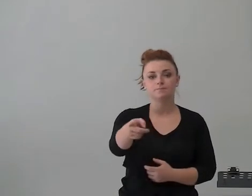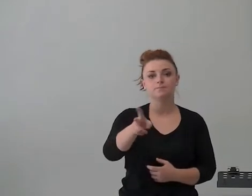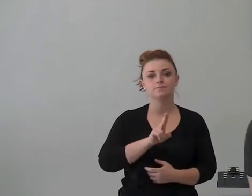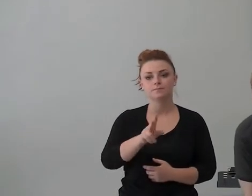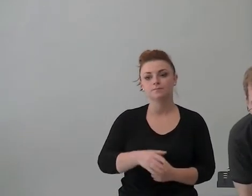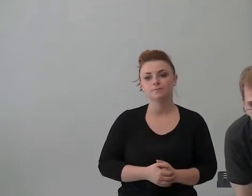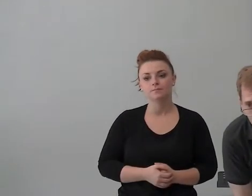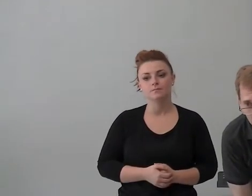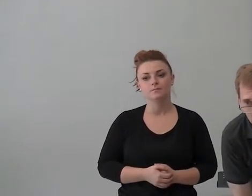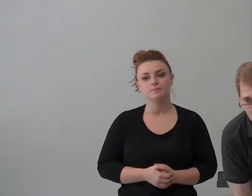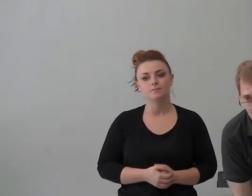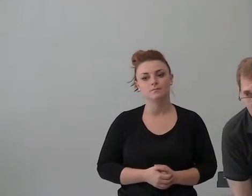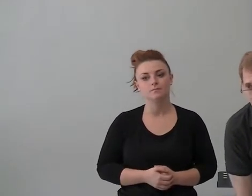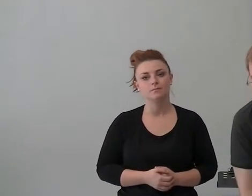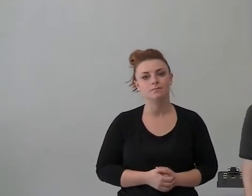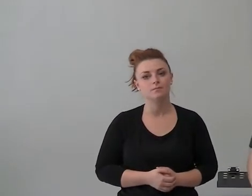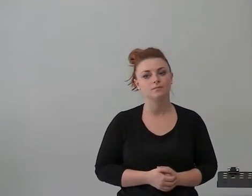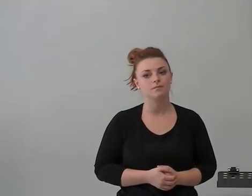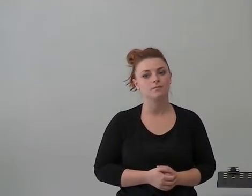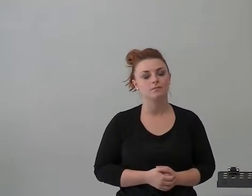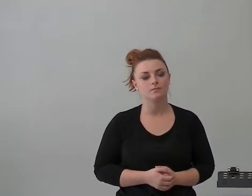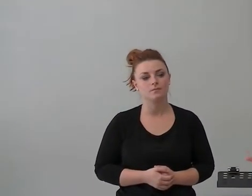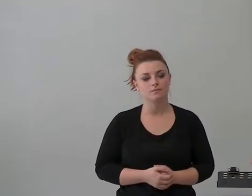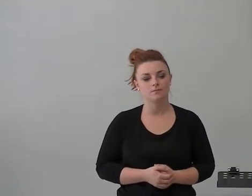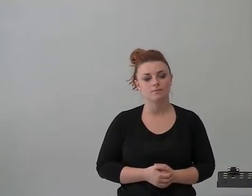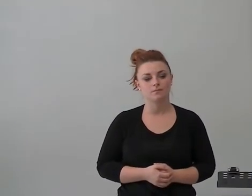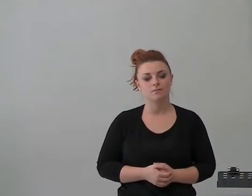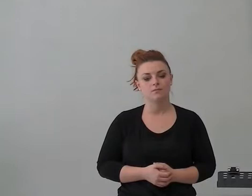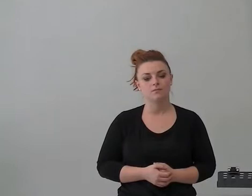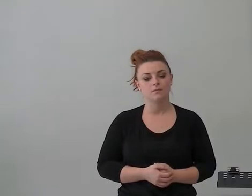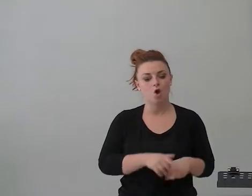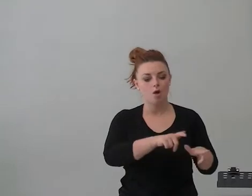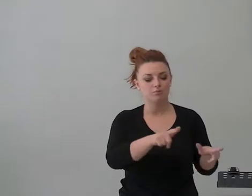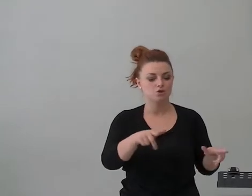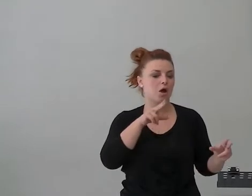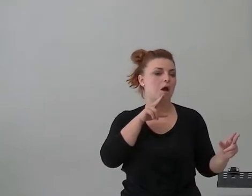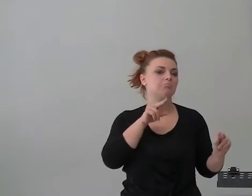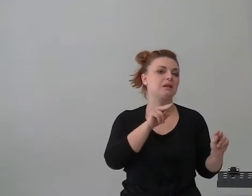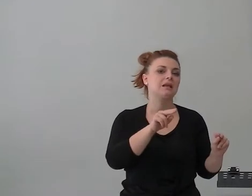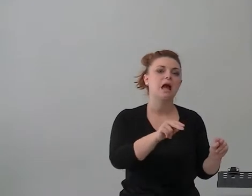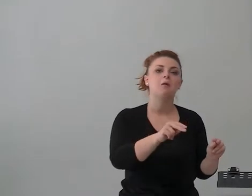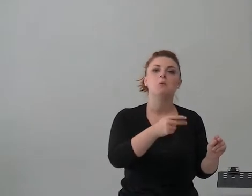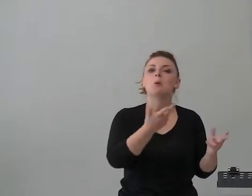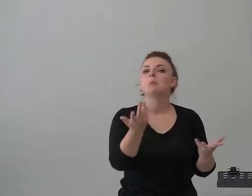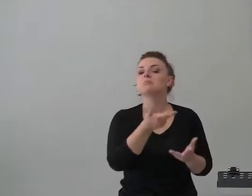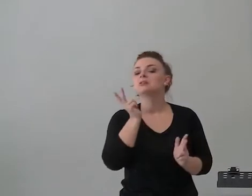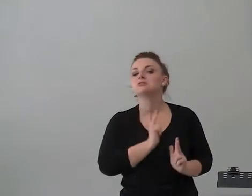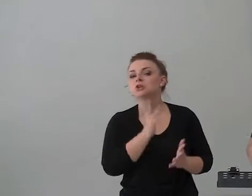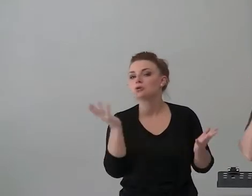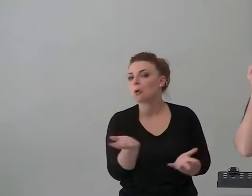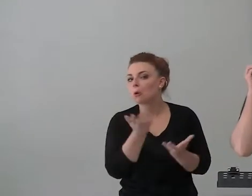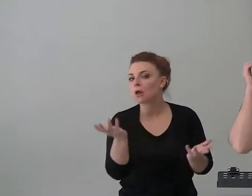Dare parole del Signore per altri. Che parliamo con gli altri del Signore. Parlare parole suo,